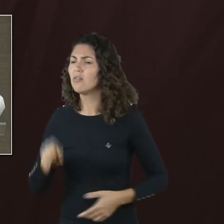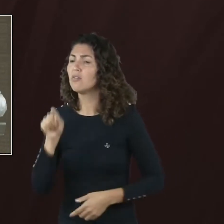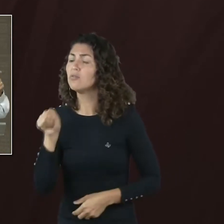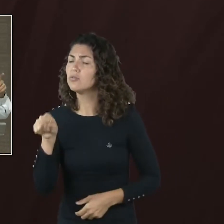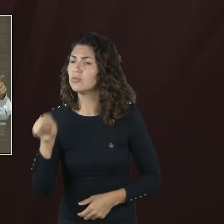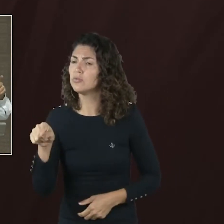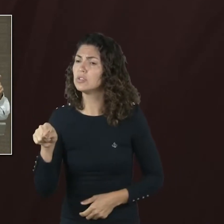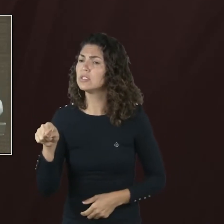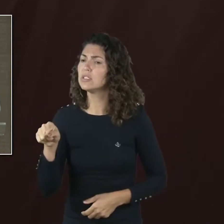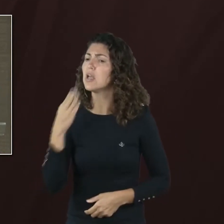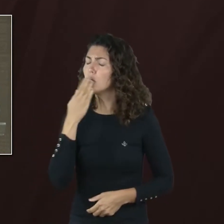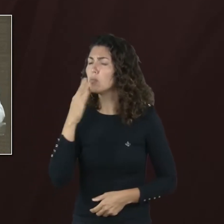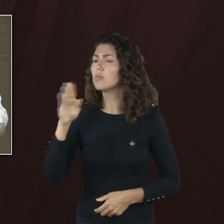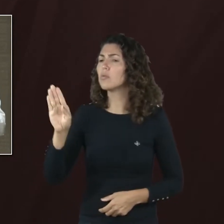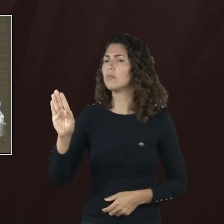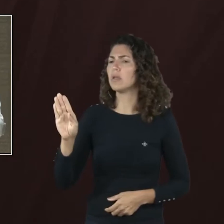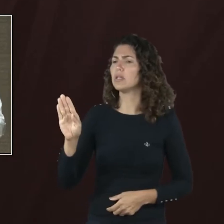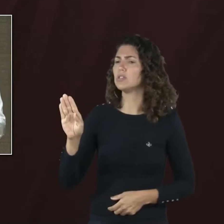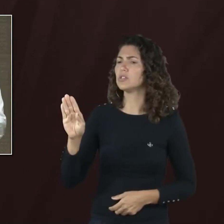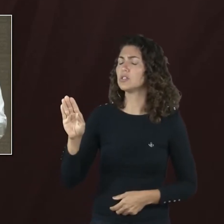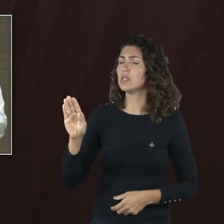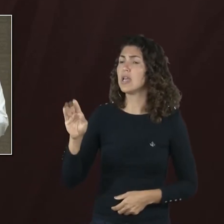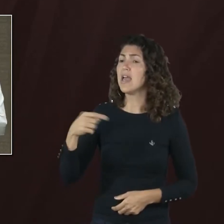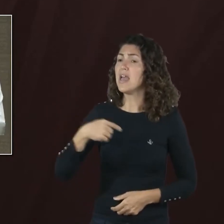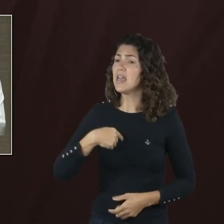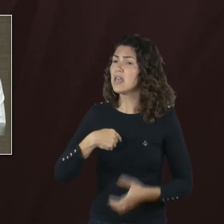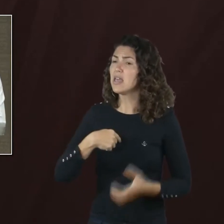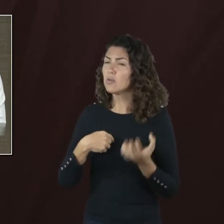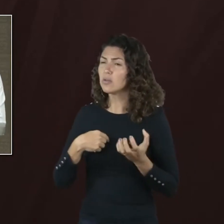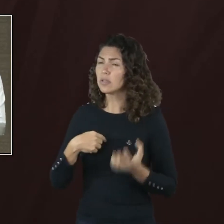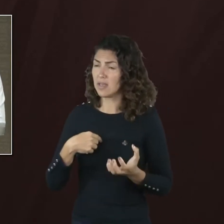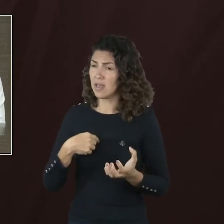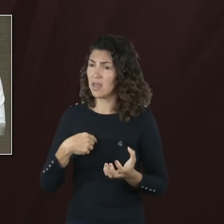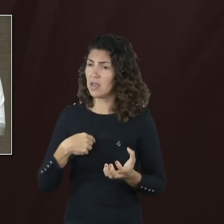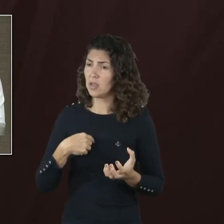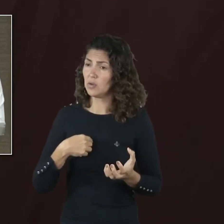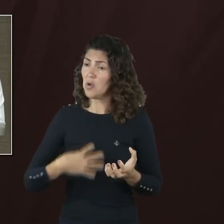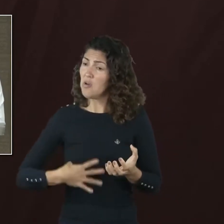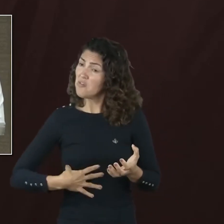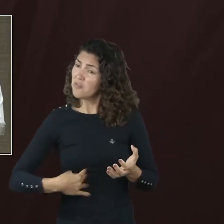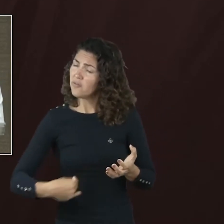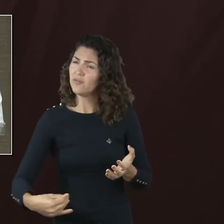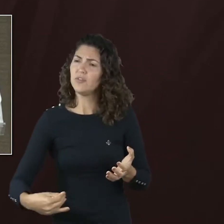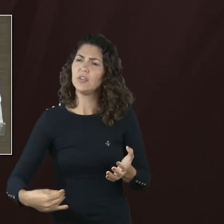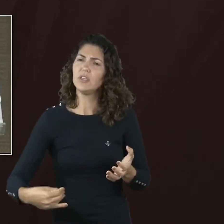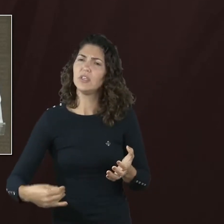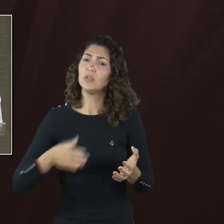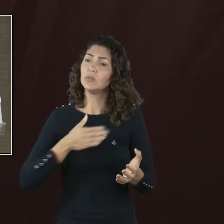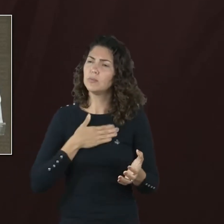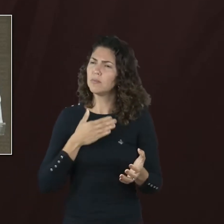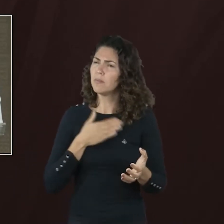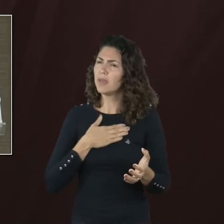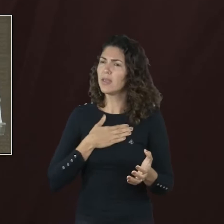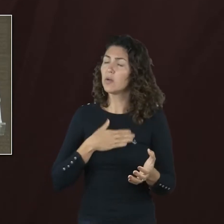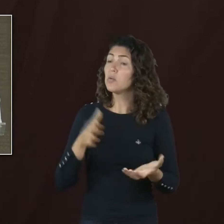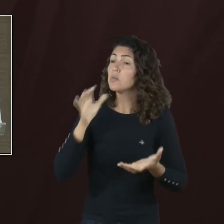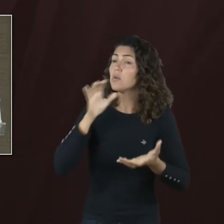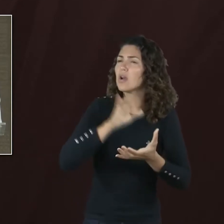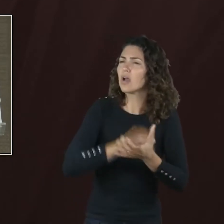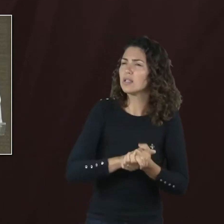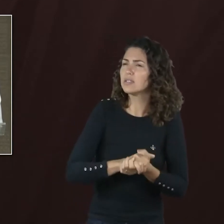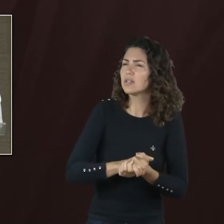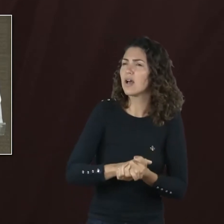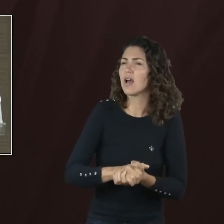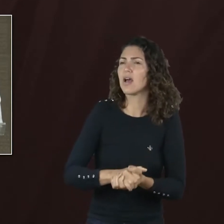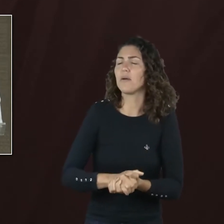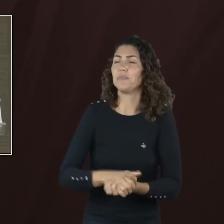mulher cananita onde nós habitamos. Você tem que buscar lá na minha terra, na minha parentela,